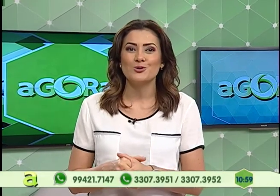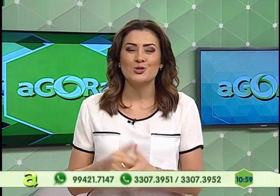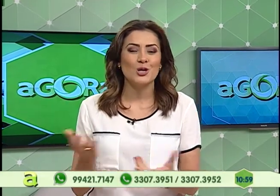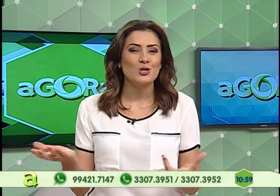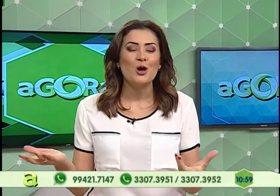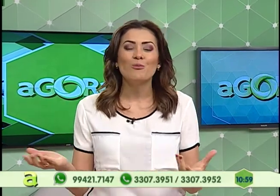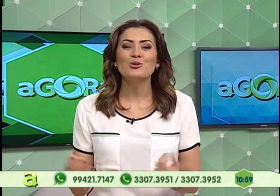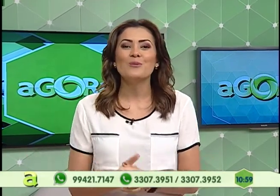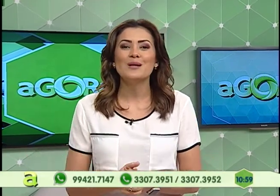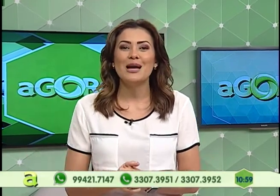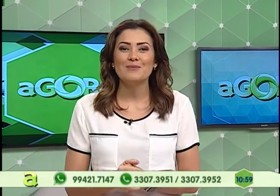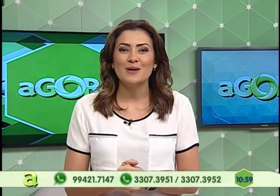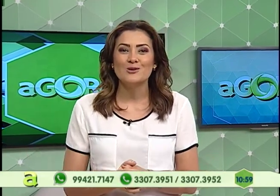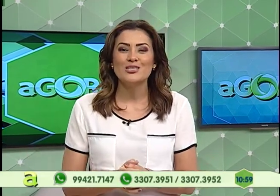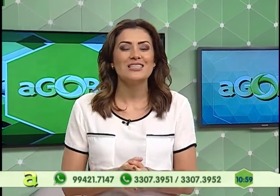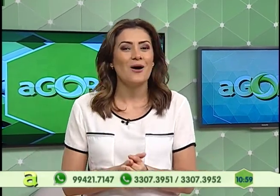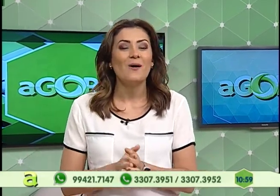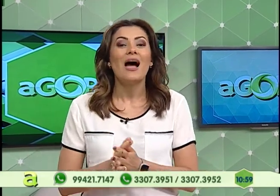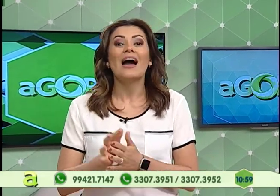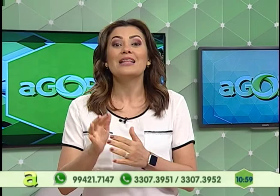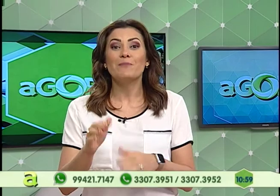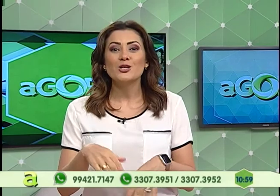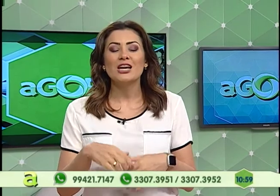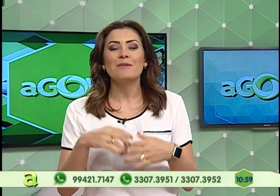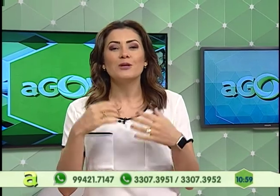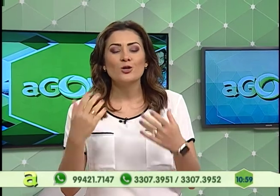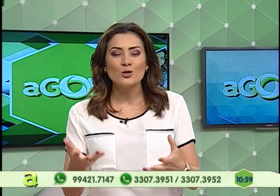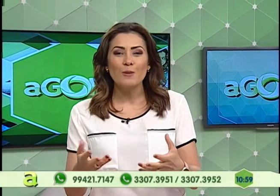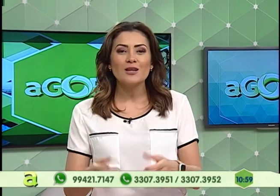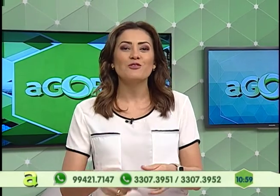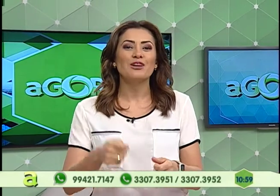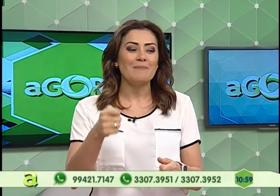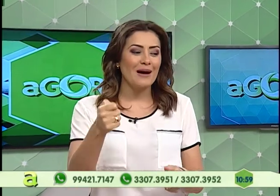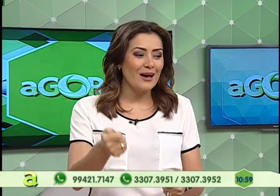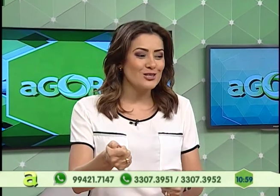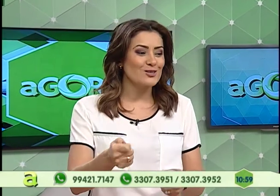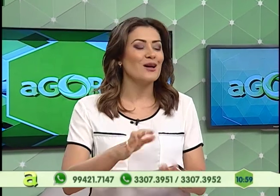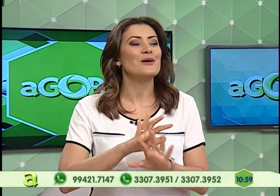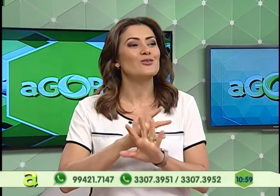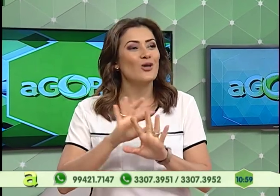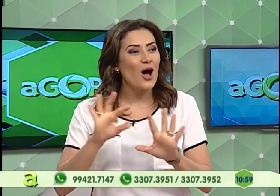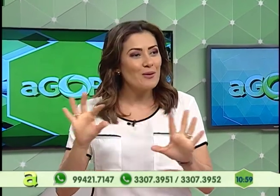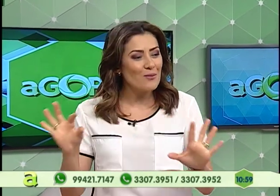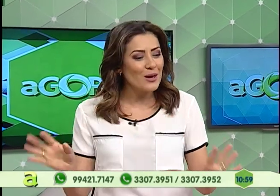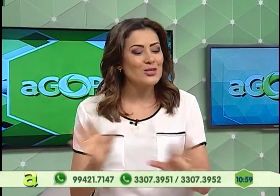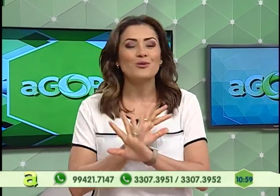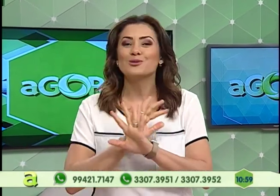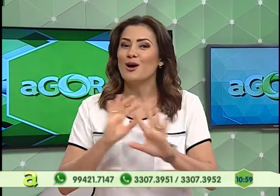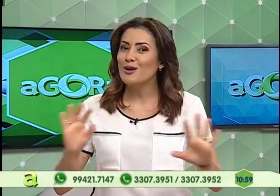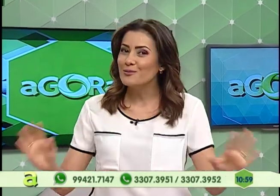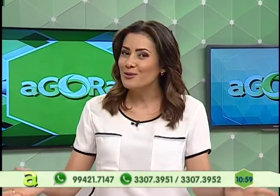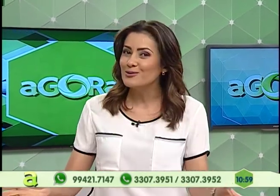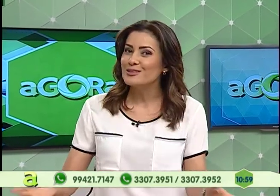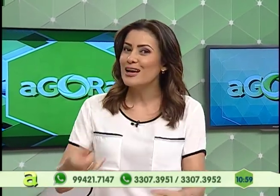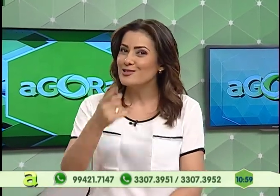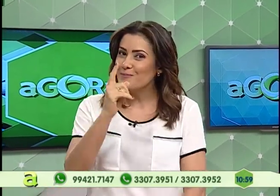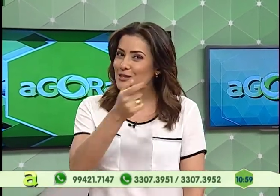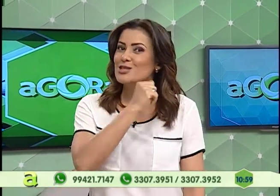os dias. Muito obrigada pela audiência. Não, aí depois que ela pediu os beijos, eu fui lá e paguei o estacionamento normalmente, como todo mundo, tá? Só para deixar